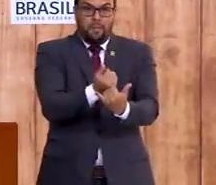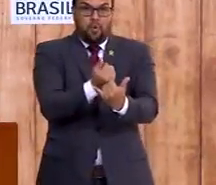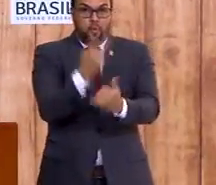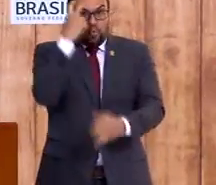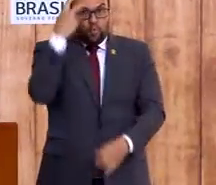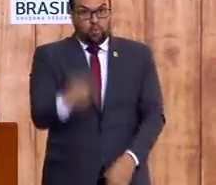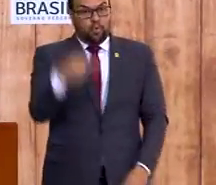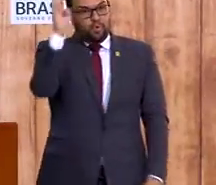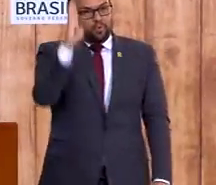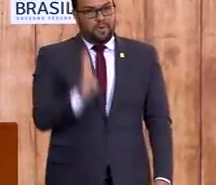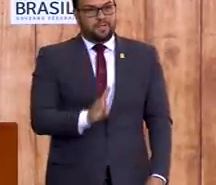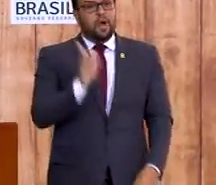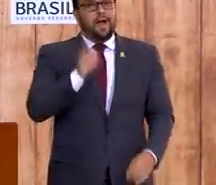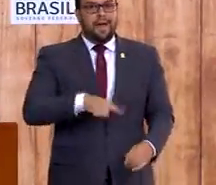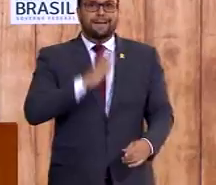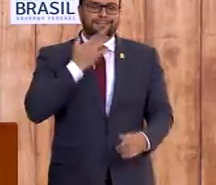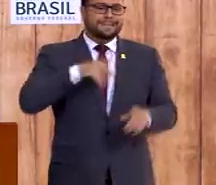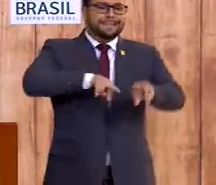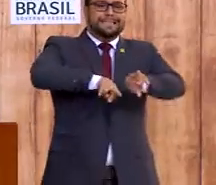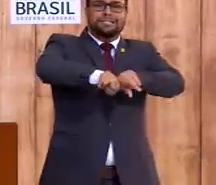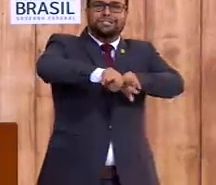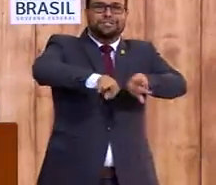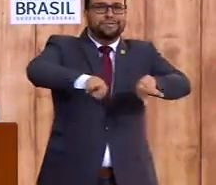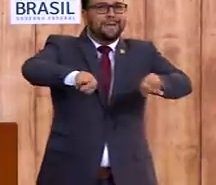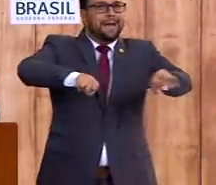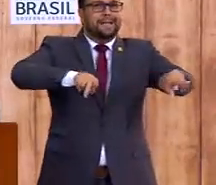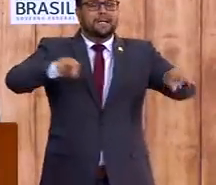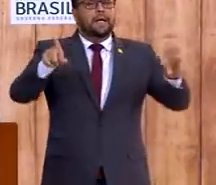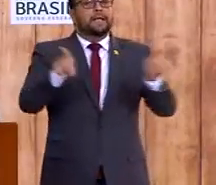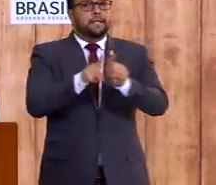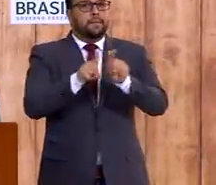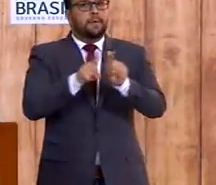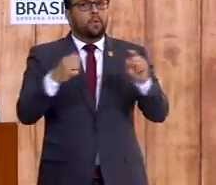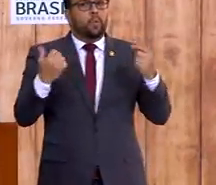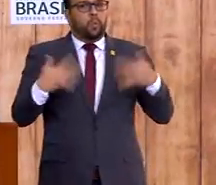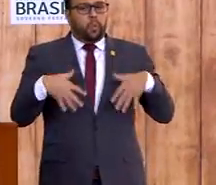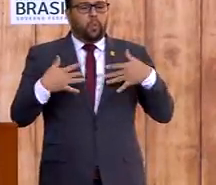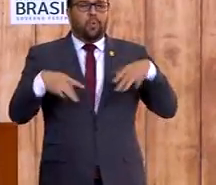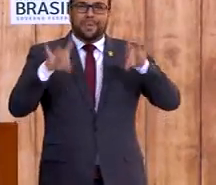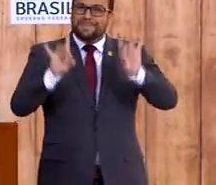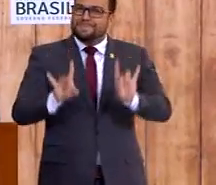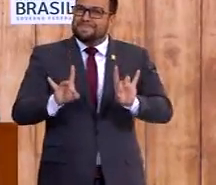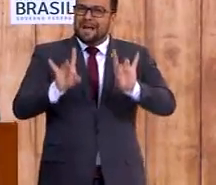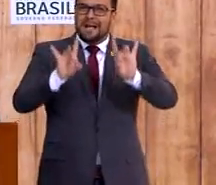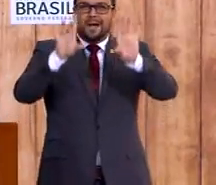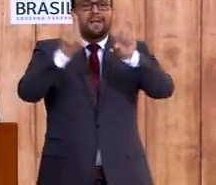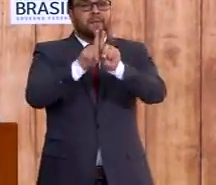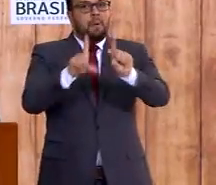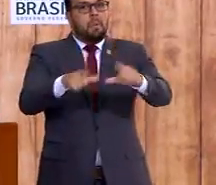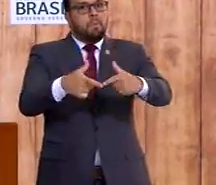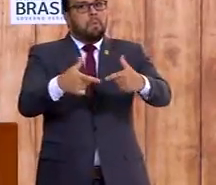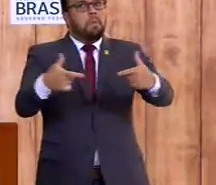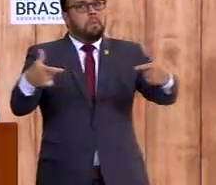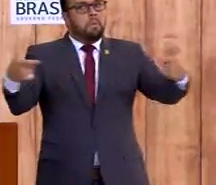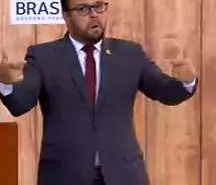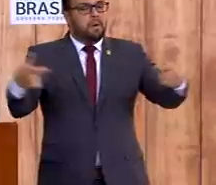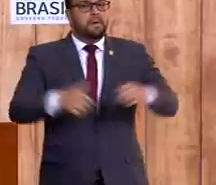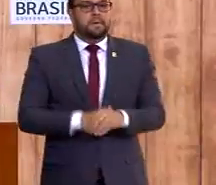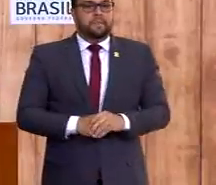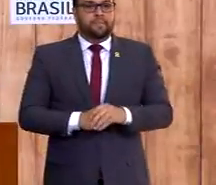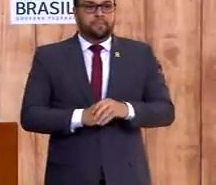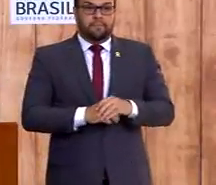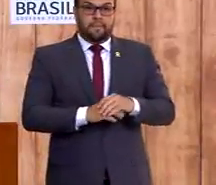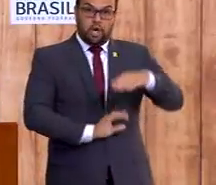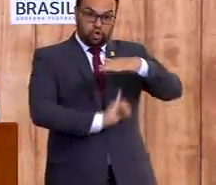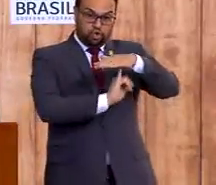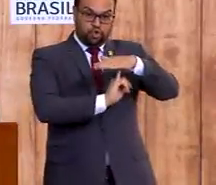que é diverso precioso e numeroso o nosso Instituto tem